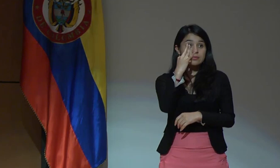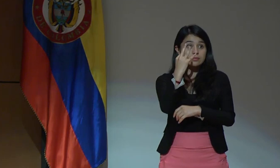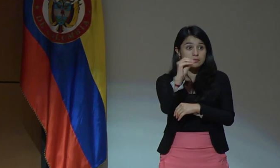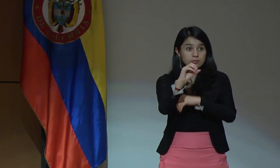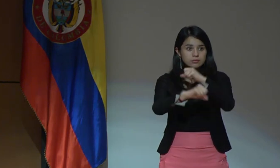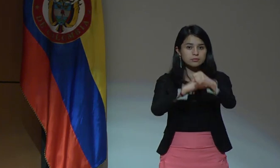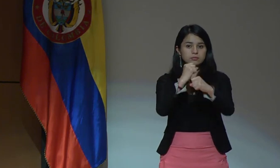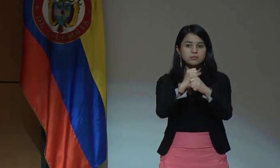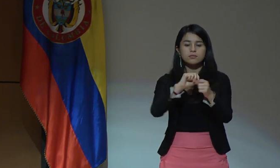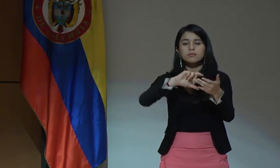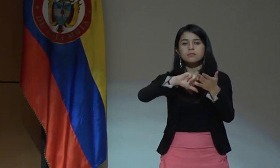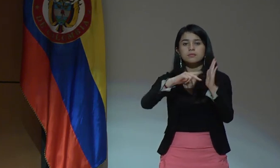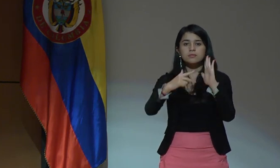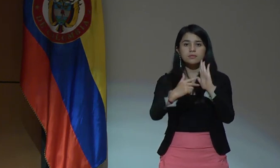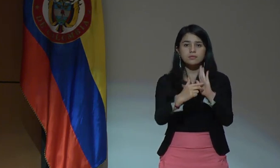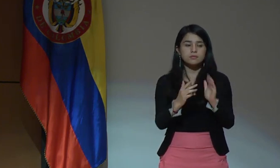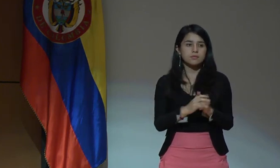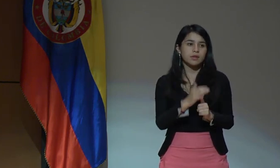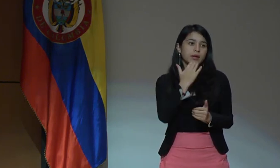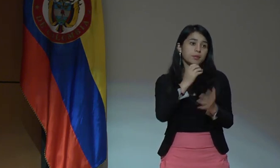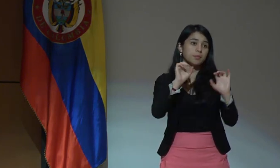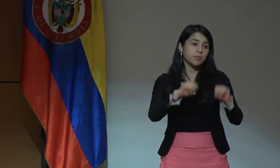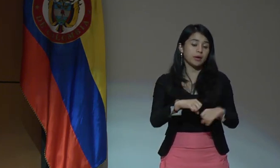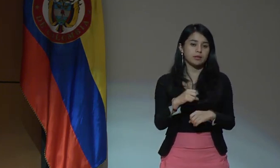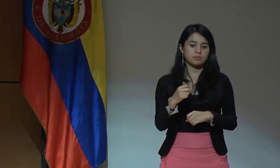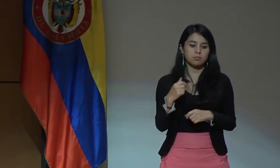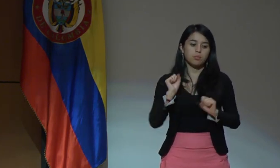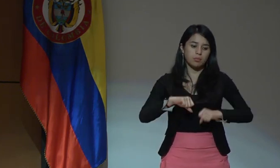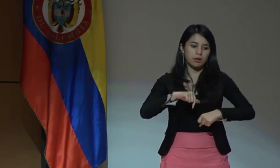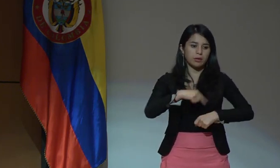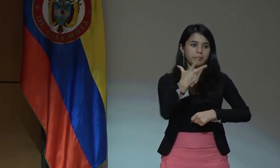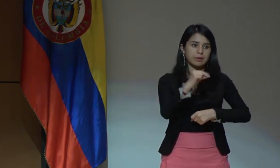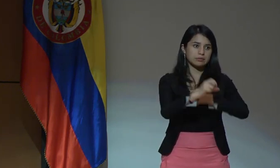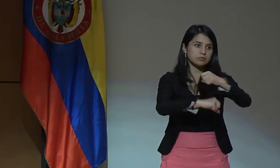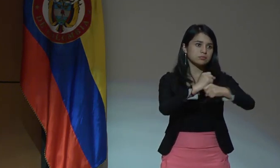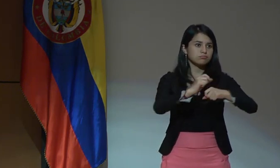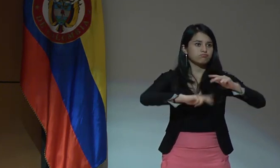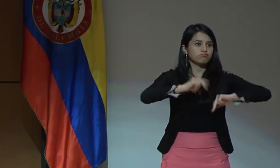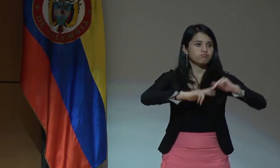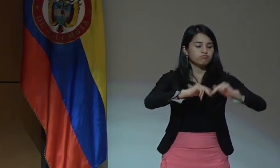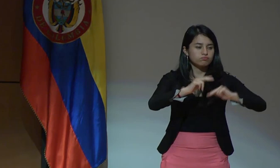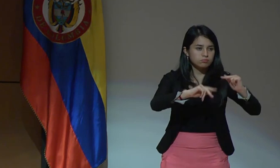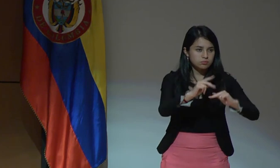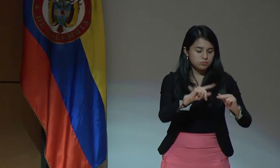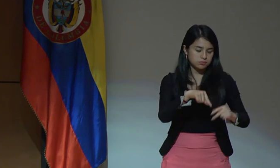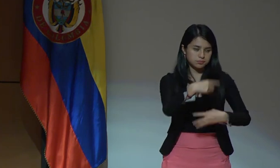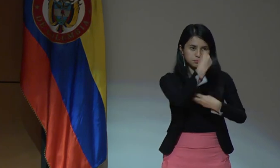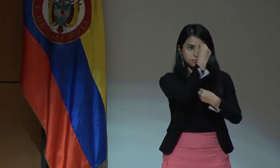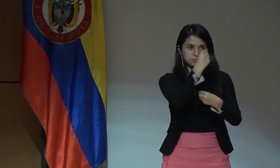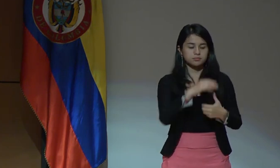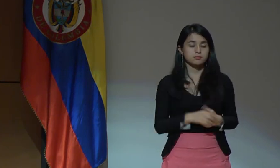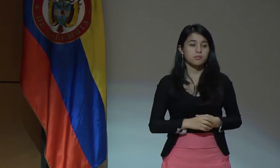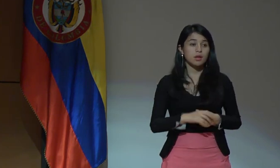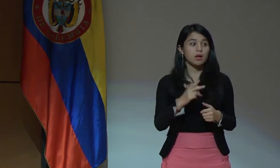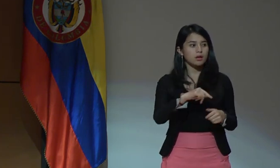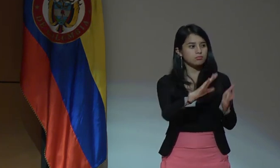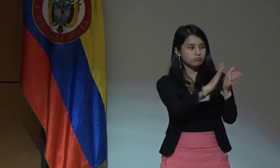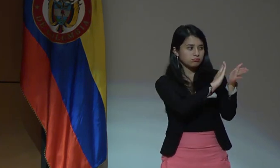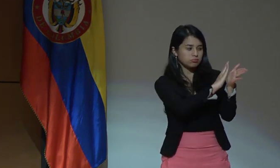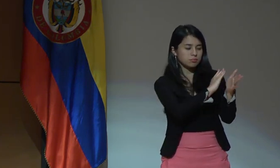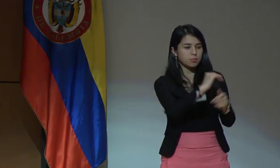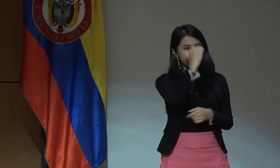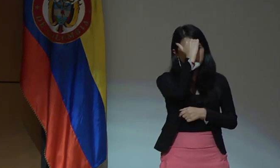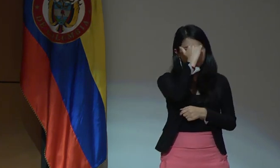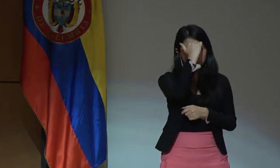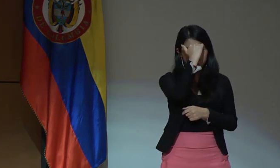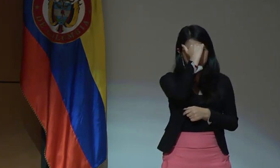es posible que aquí nos tome 2 generaciones poder construir esos valores. Oyendo a los profesores de San